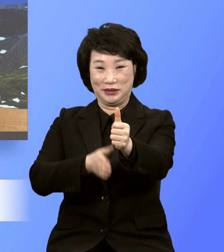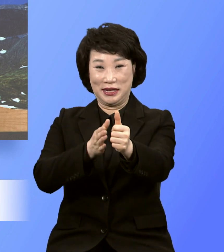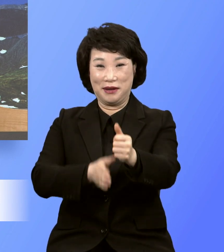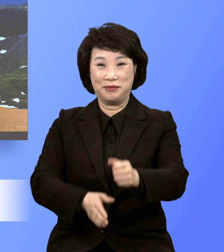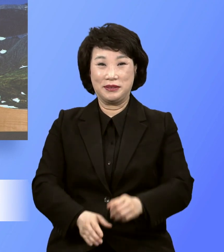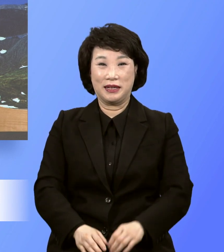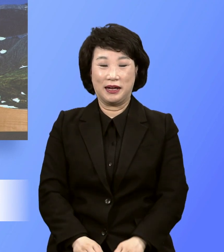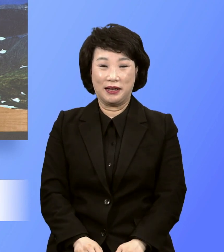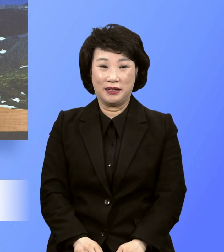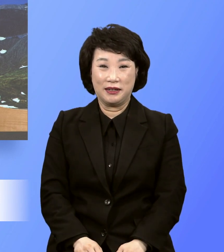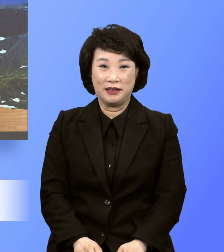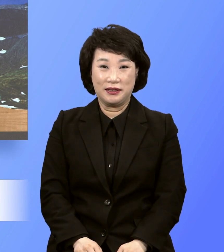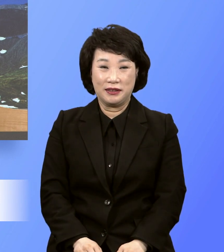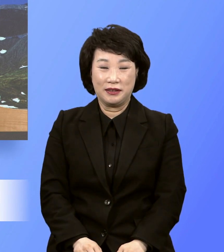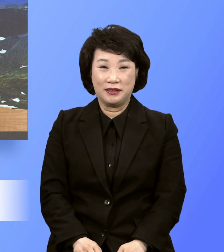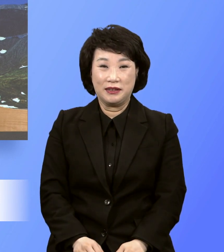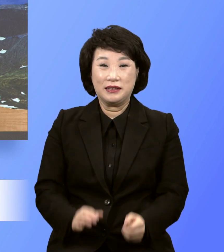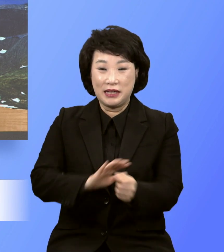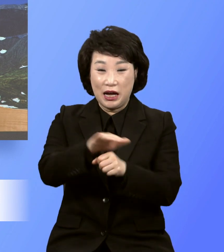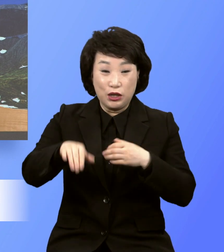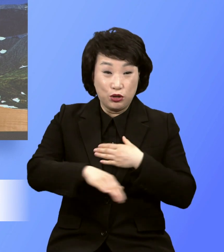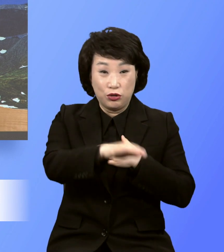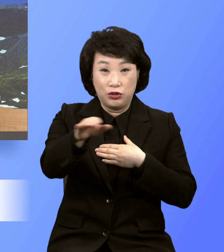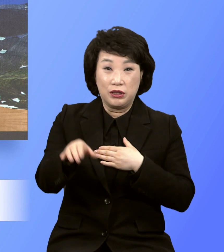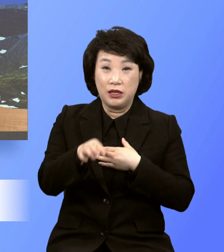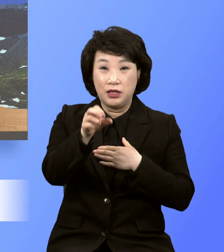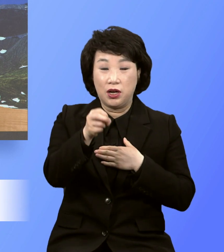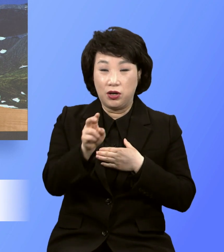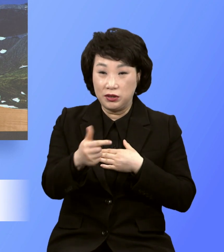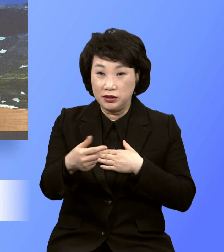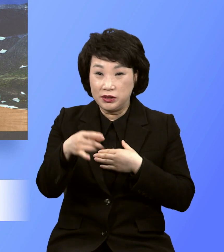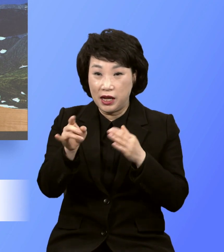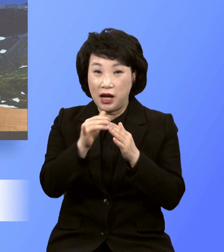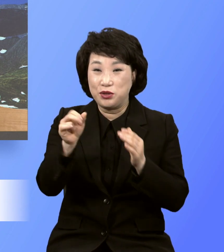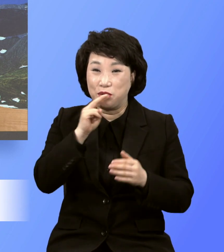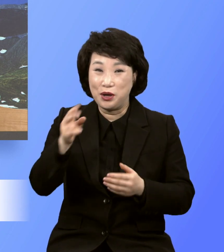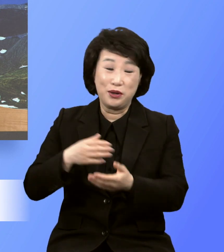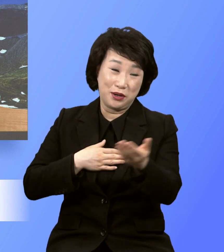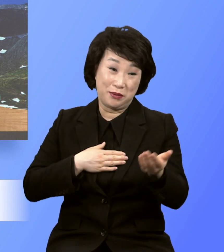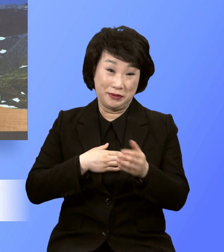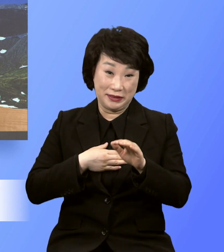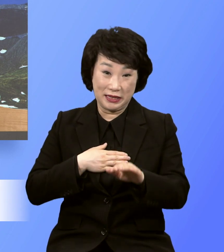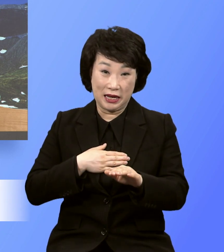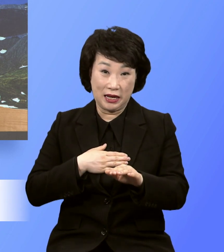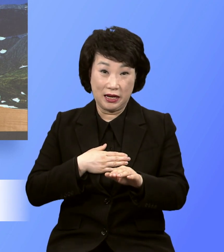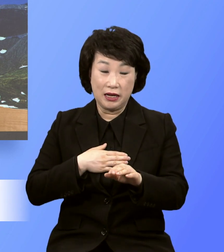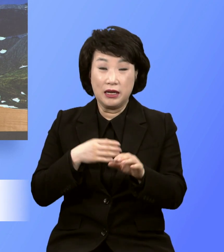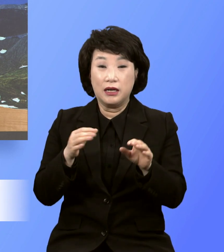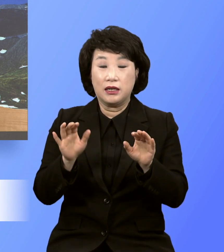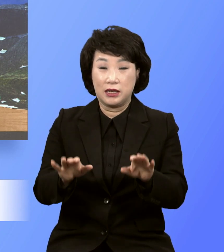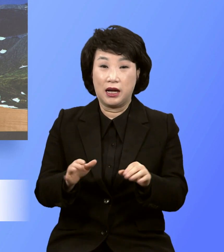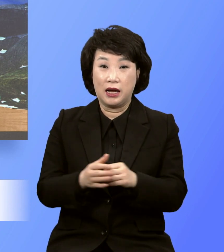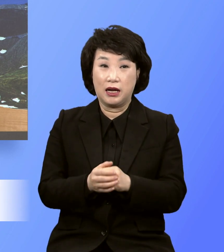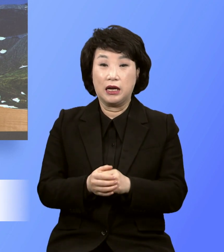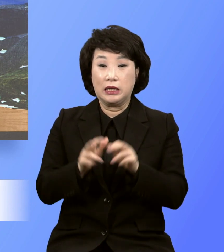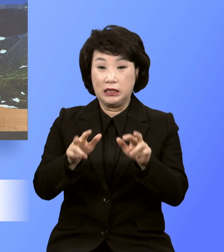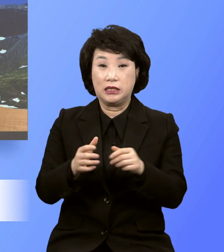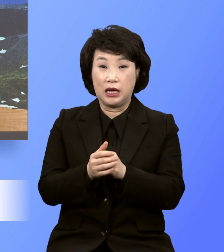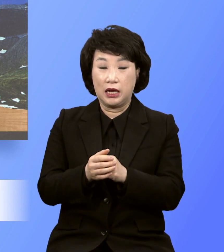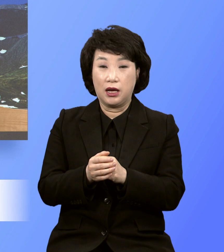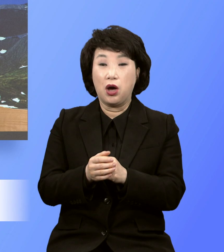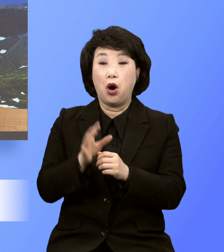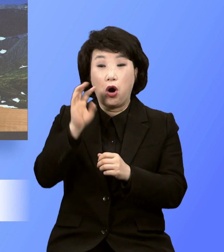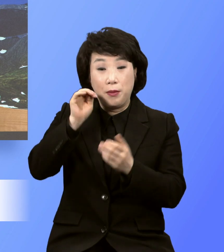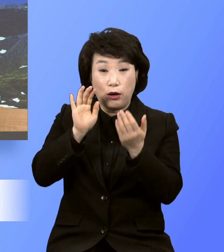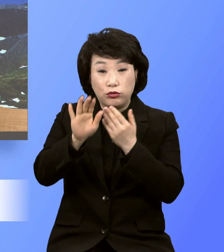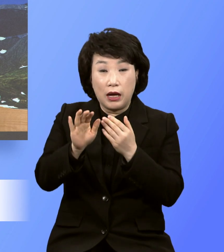합니다. 사랑 연세가족이요, 잠시 후에 죽음을 앞에